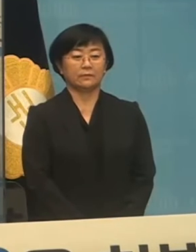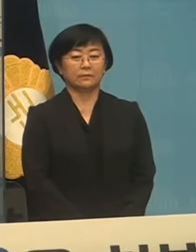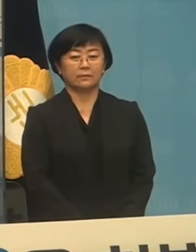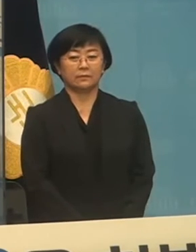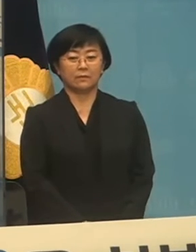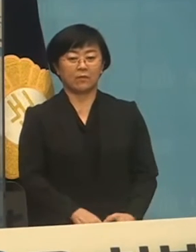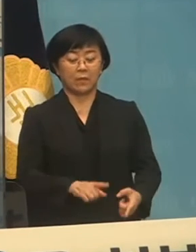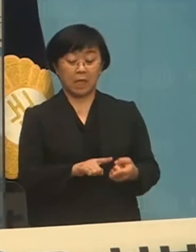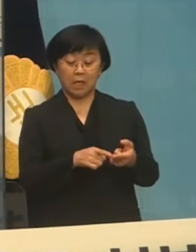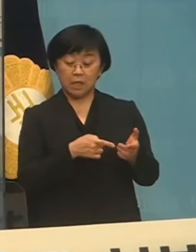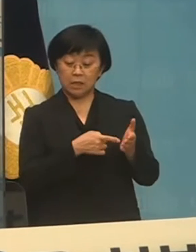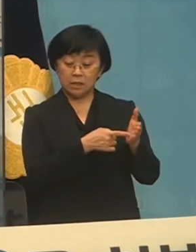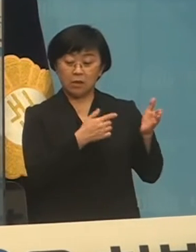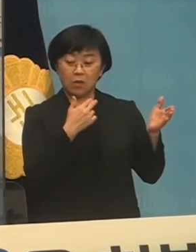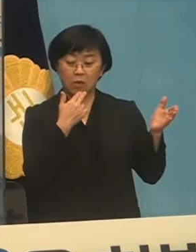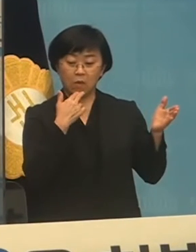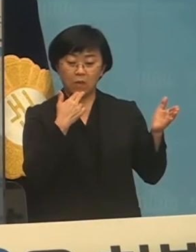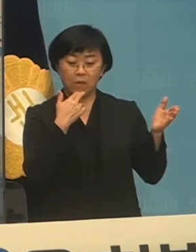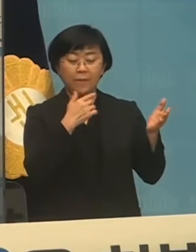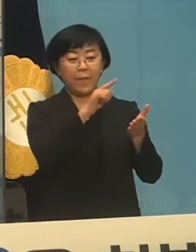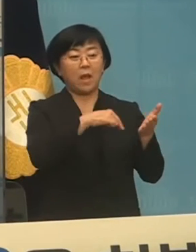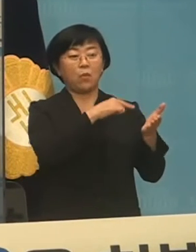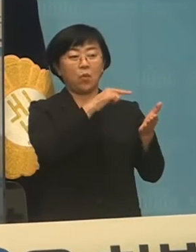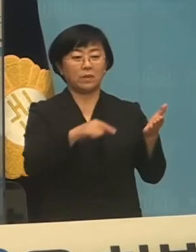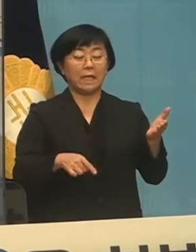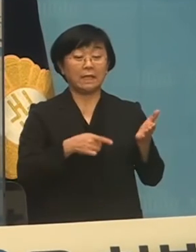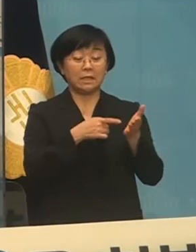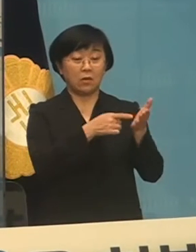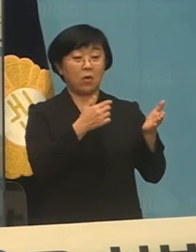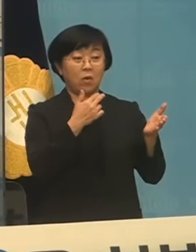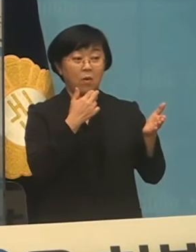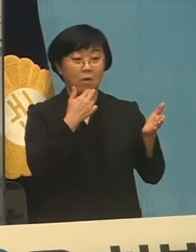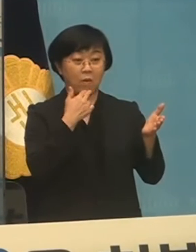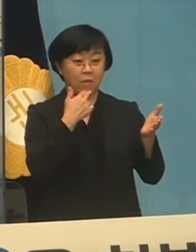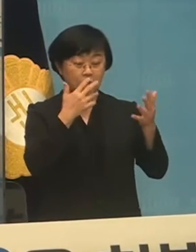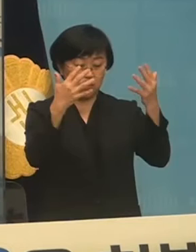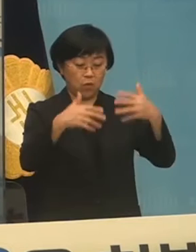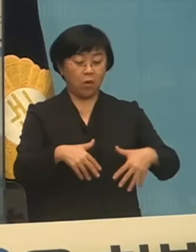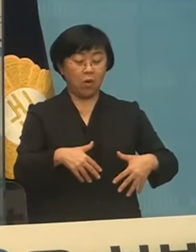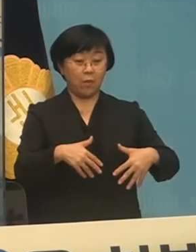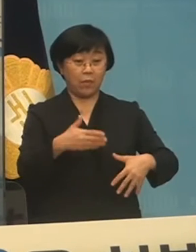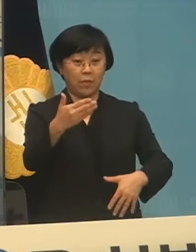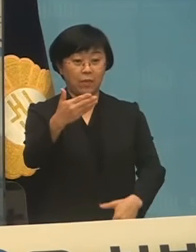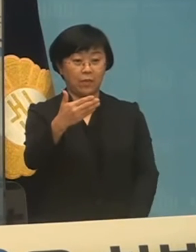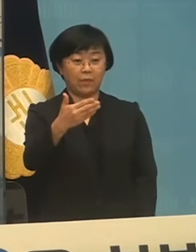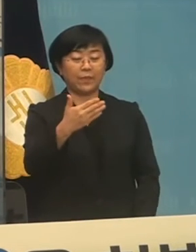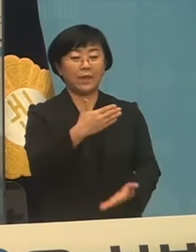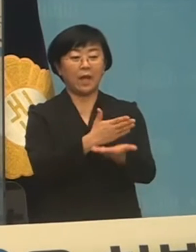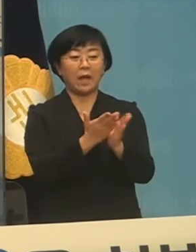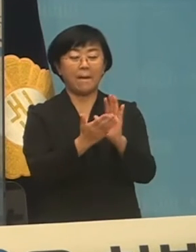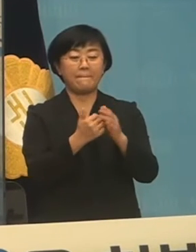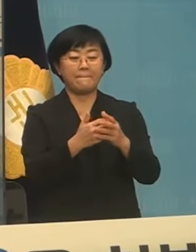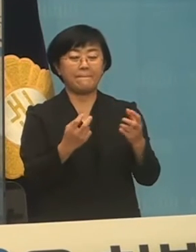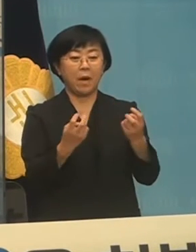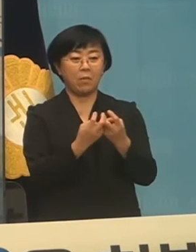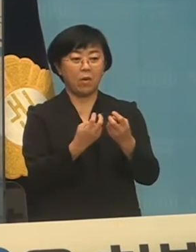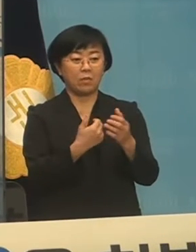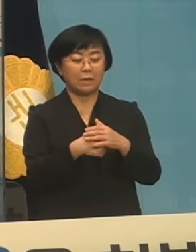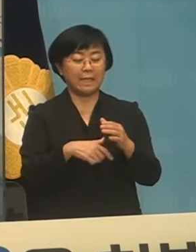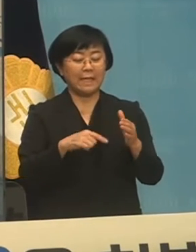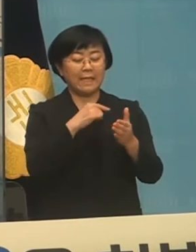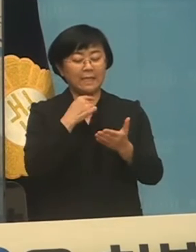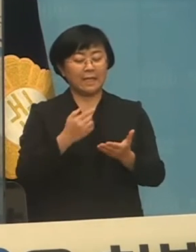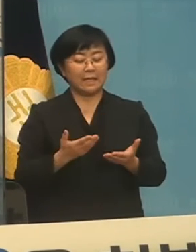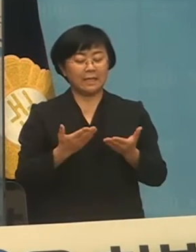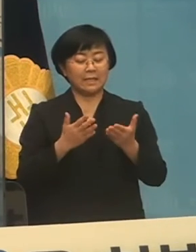대보상 신청을 하지 않으면 대보상을 받을 수 없는 조건에 국가는 다양한 방법으로 희생자 가족들을